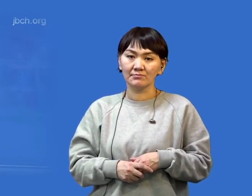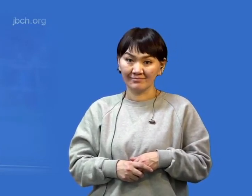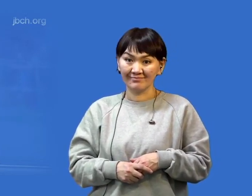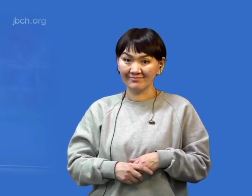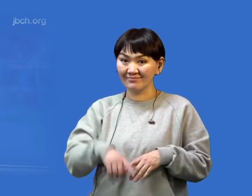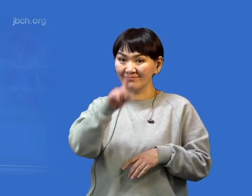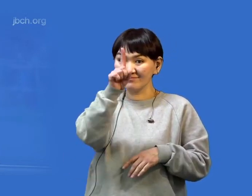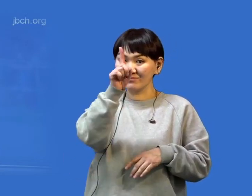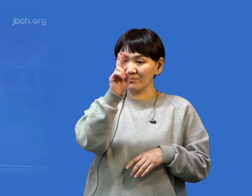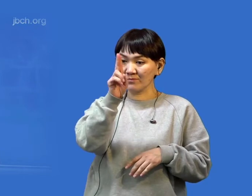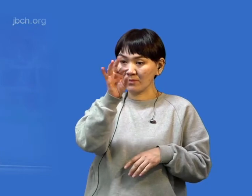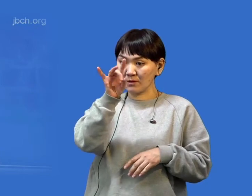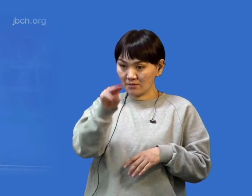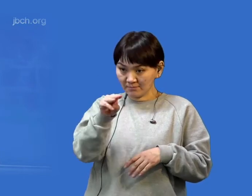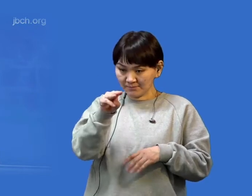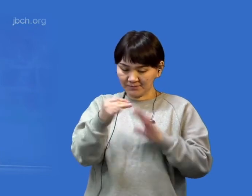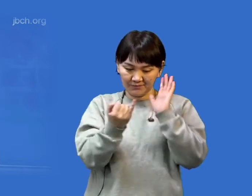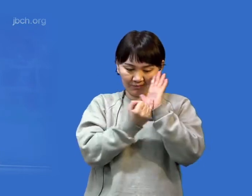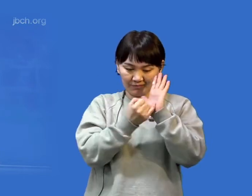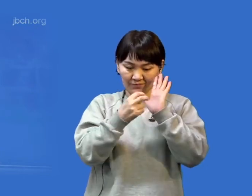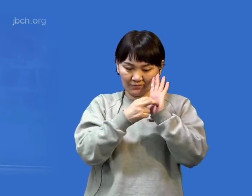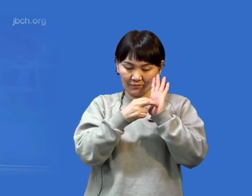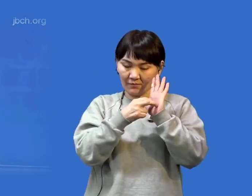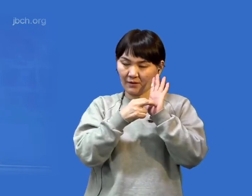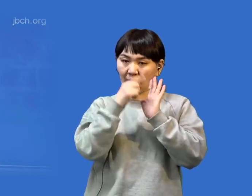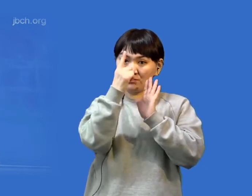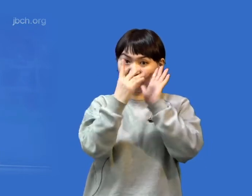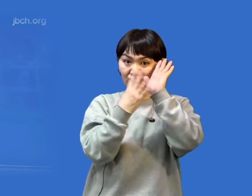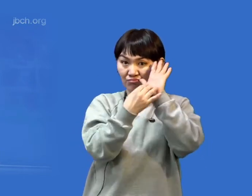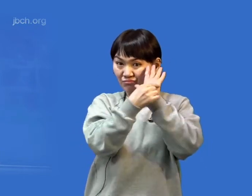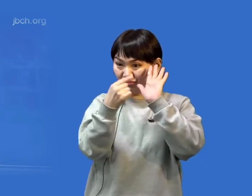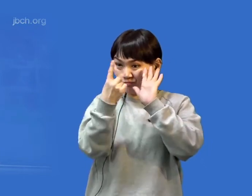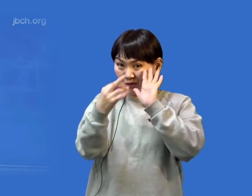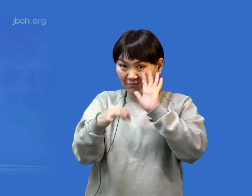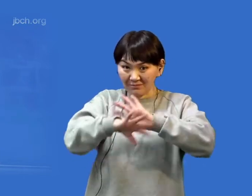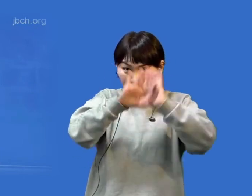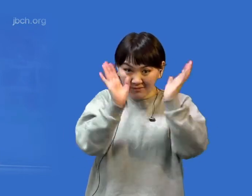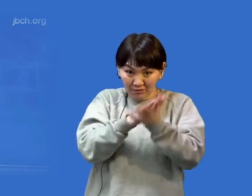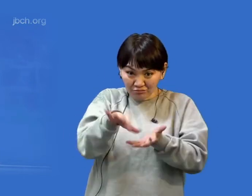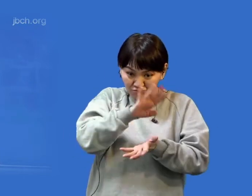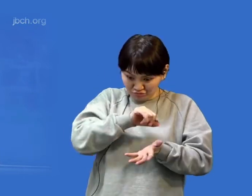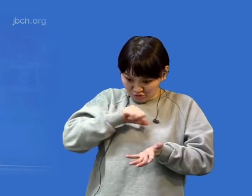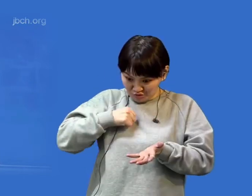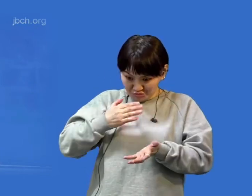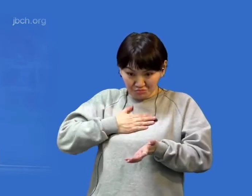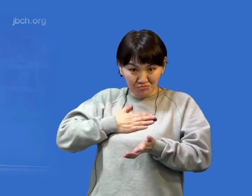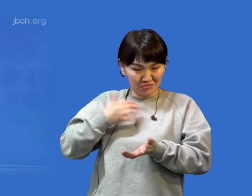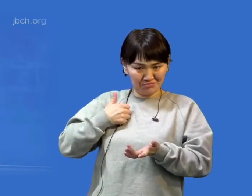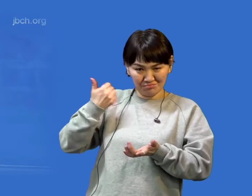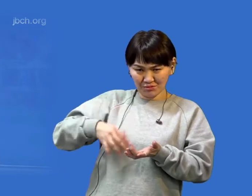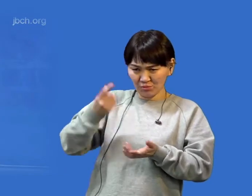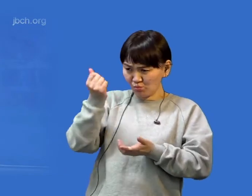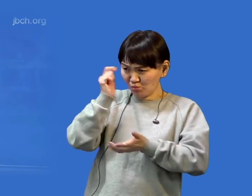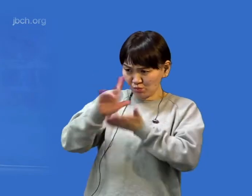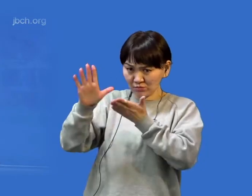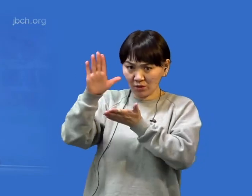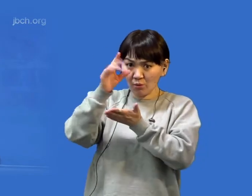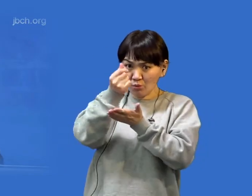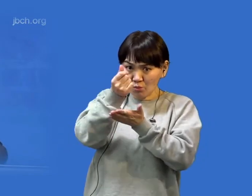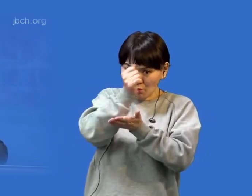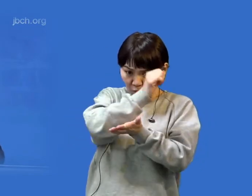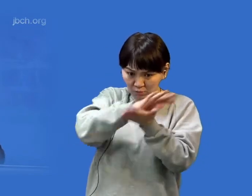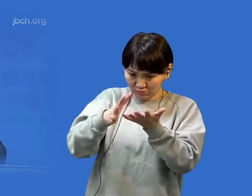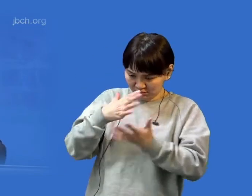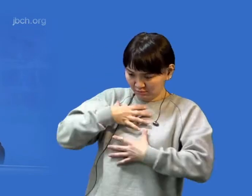Нэг дүүргөр энэ 6-гийн 19-20 дугаар ишлэл дээрээс харуул та нар өөрсдийнх бус юм аа. Та нарыг үнтэйгээр худалдаа авсан тул биеэрээ бурханыг алдаршуул